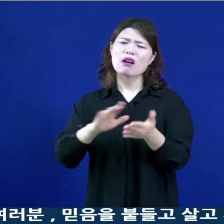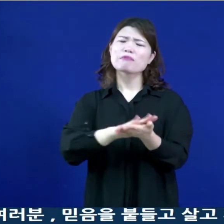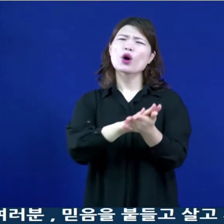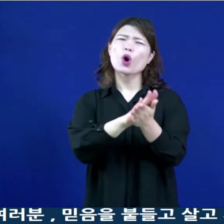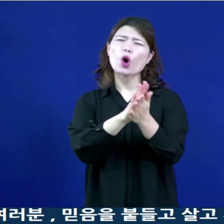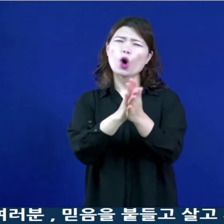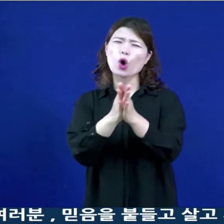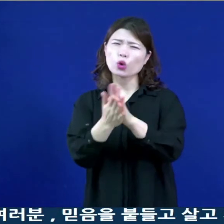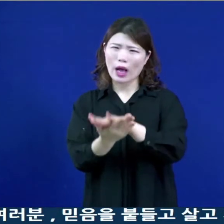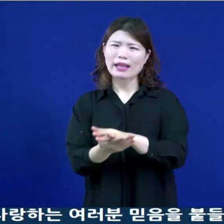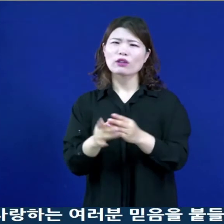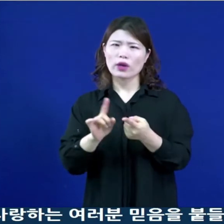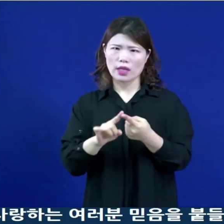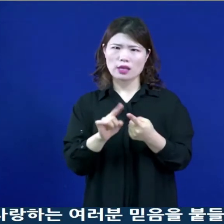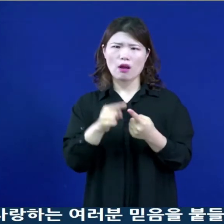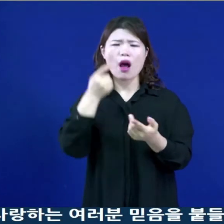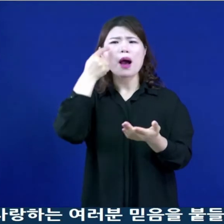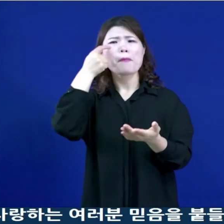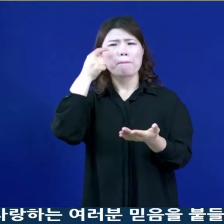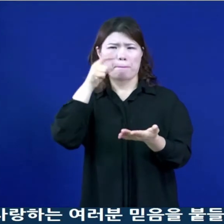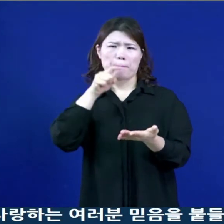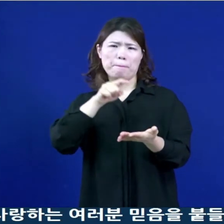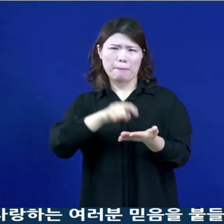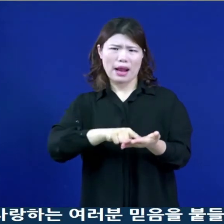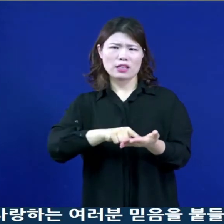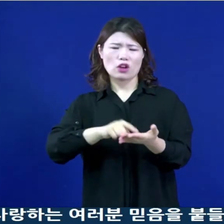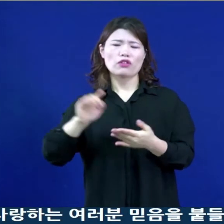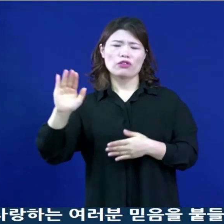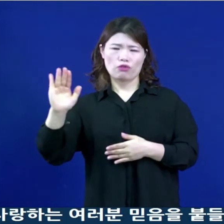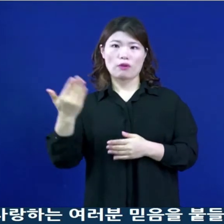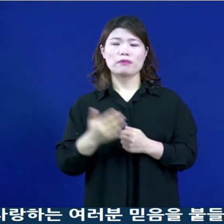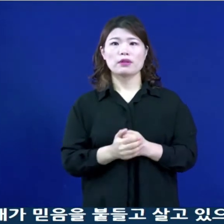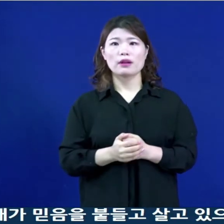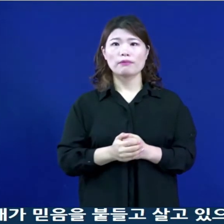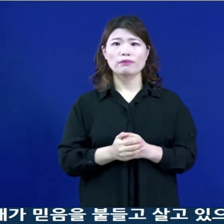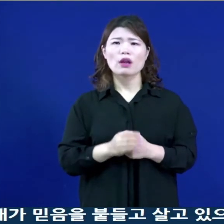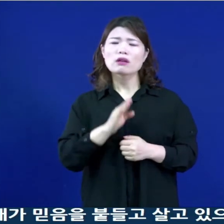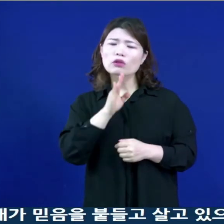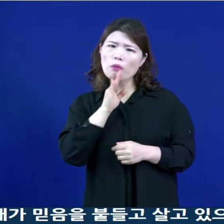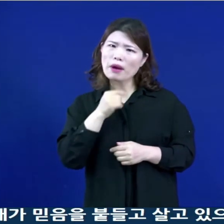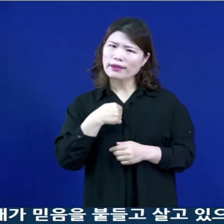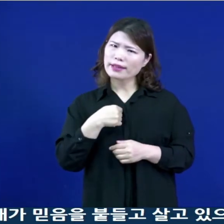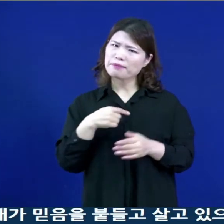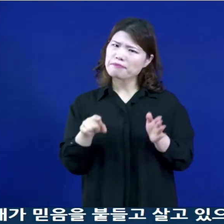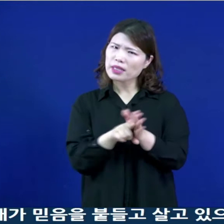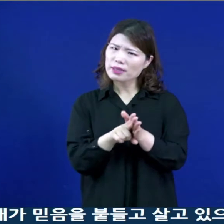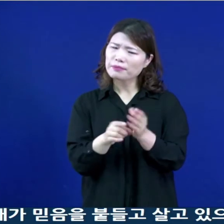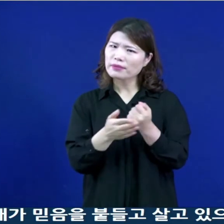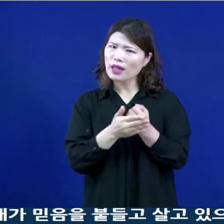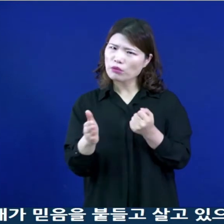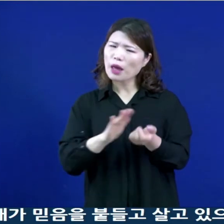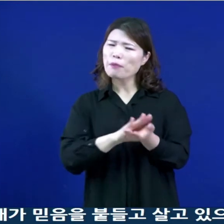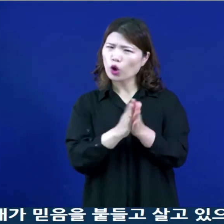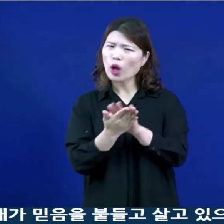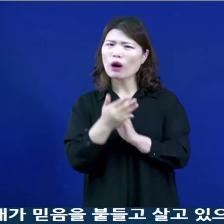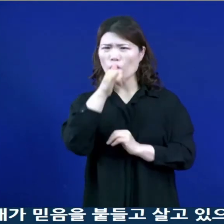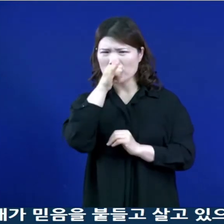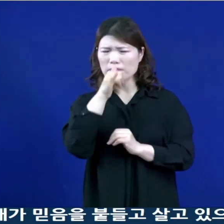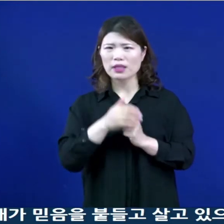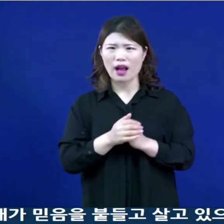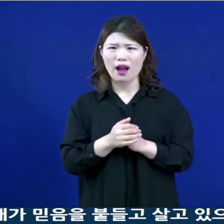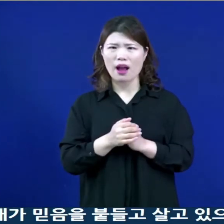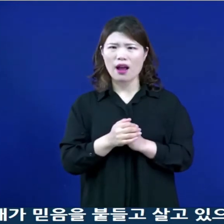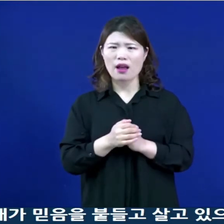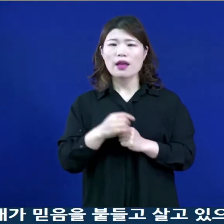됩니다. 발견하실 수 있겠습니까? 정말 나는 믿음 때문에 변화되고 있습니다. 내가 믿음을 계속 붙들고 살고 있으면